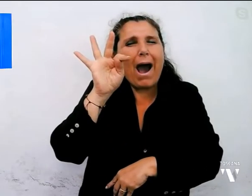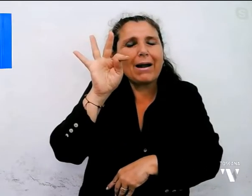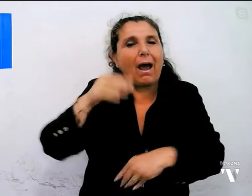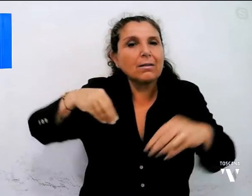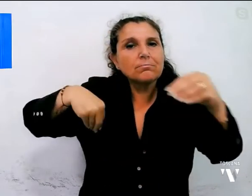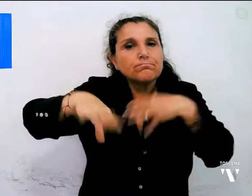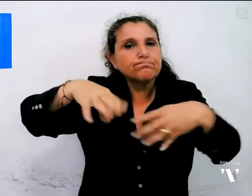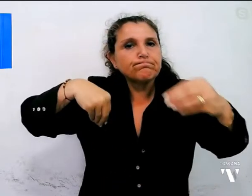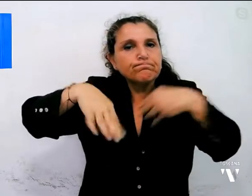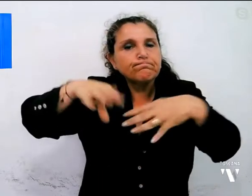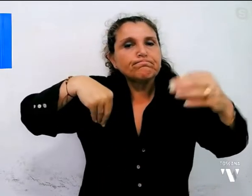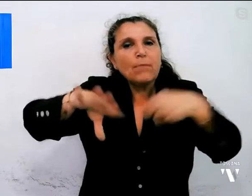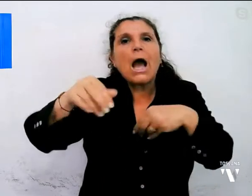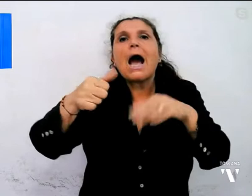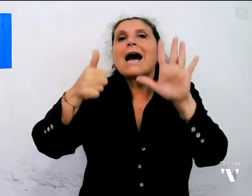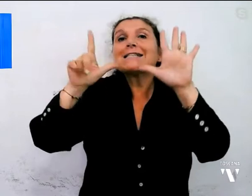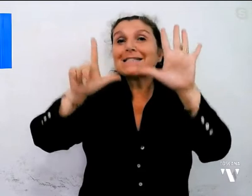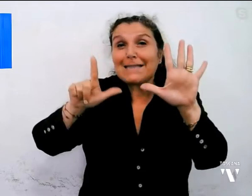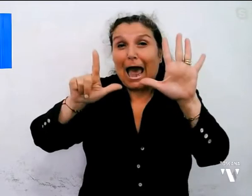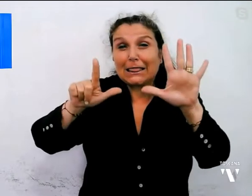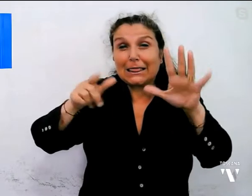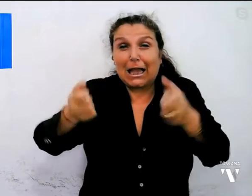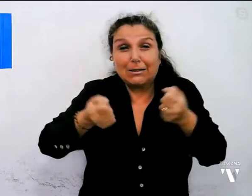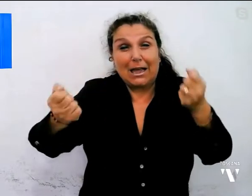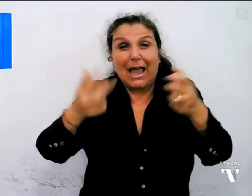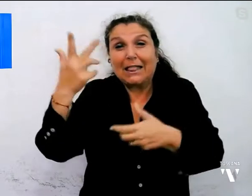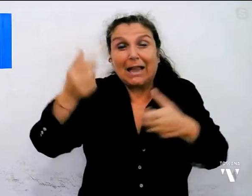ben 7 unità e 3 mezzi.